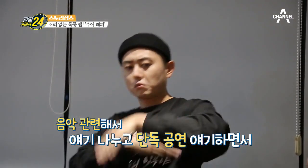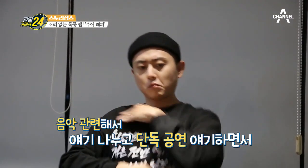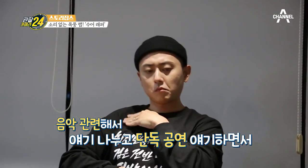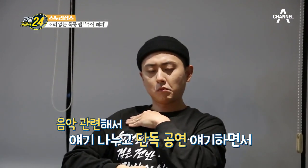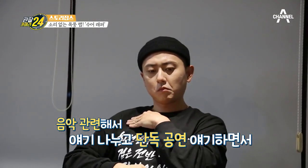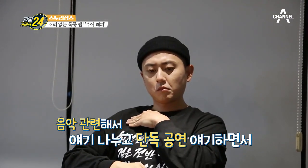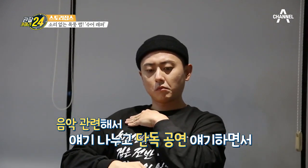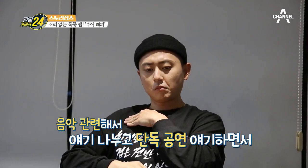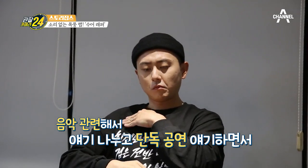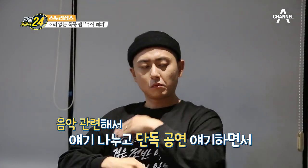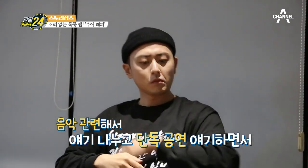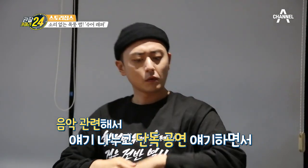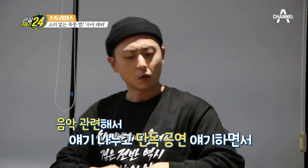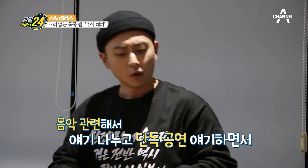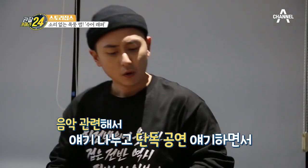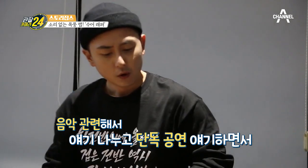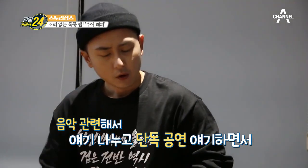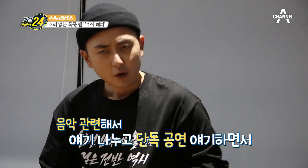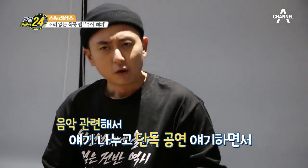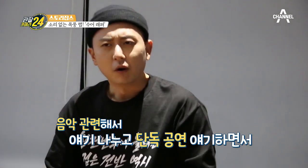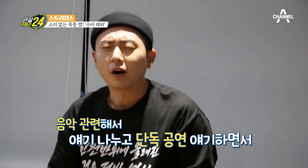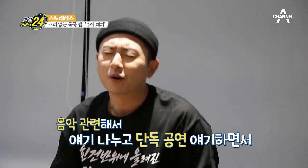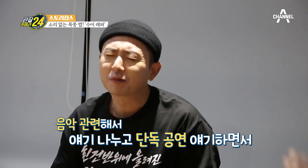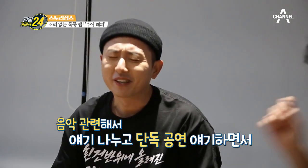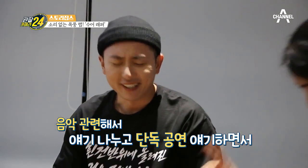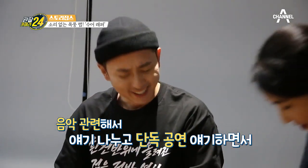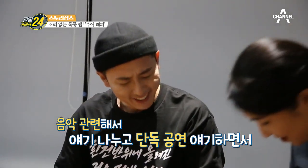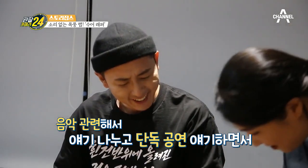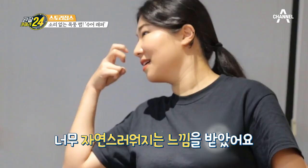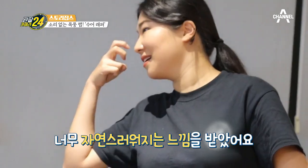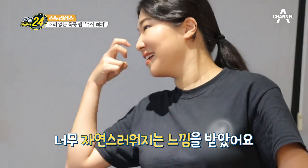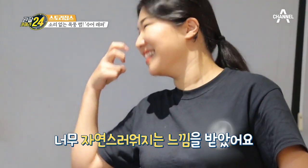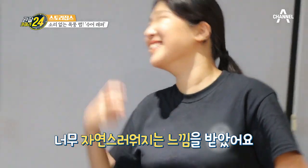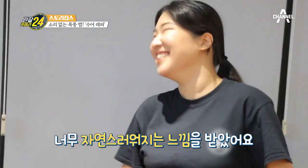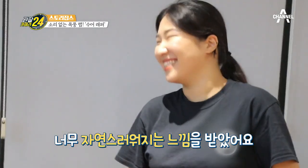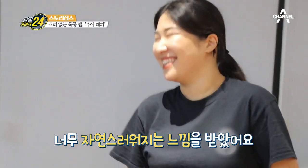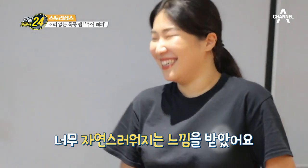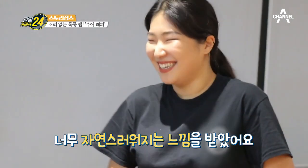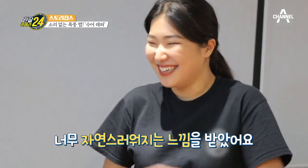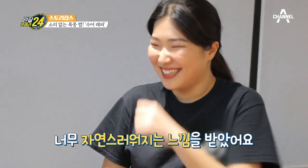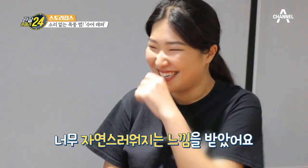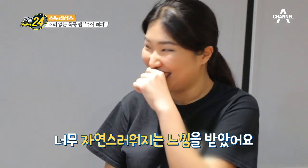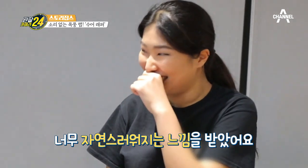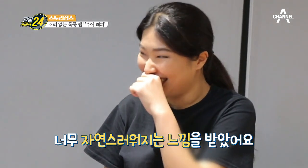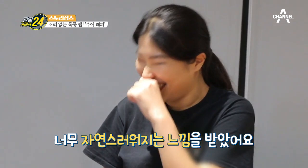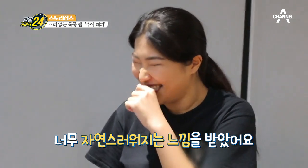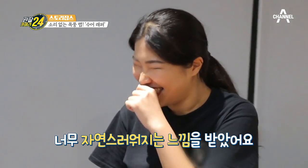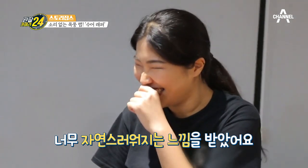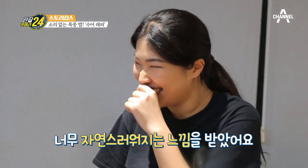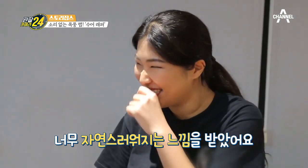막 제 단독 공연 막 이런 얘기 하면서 네. 너무 자연스러워지는 네. 느낌을